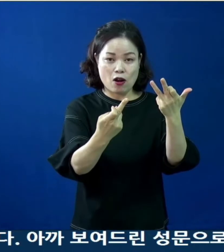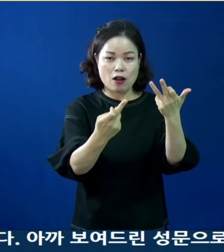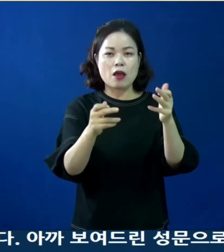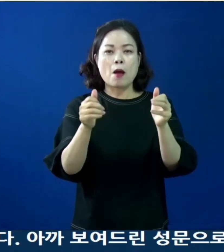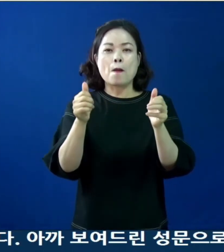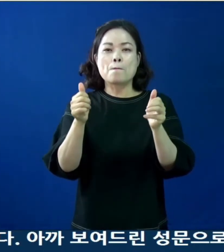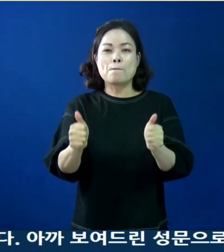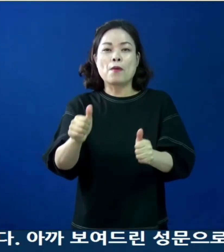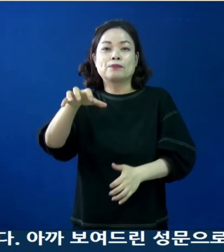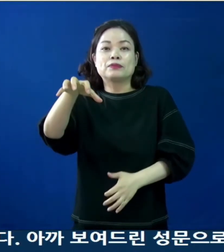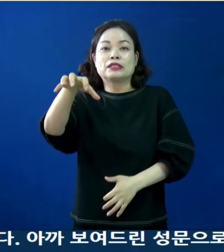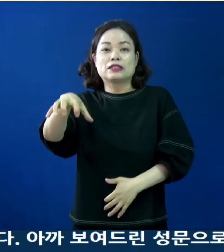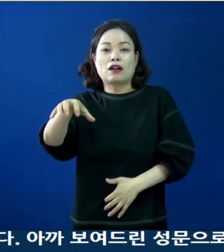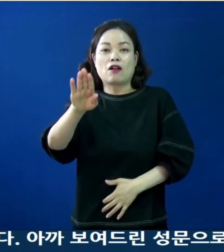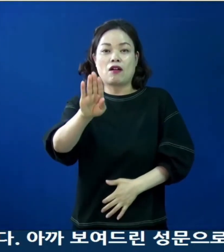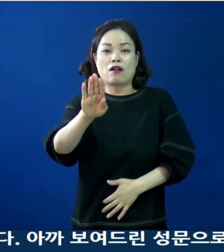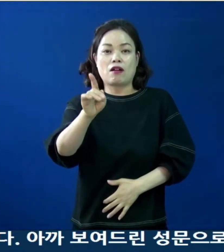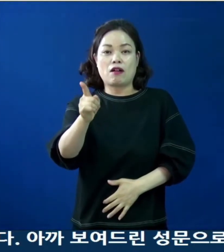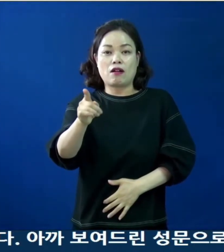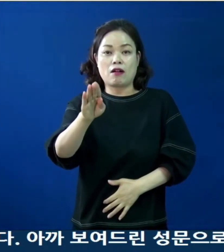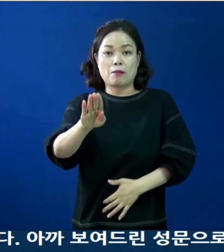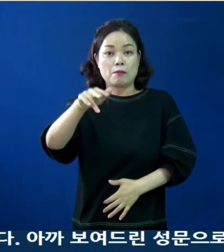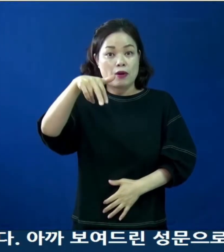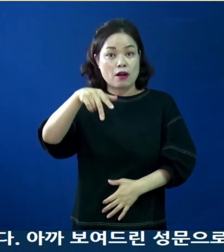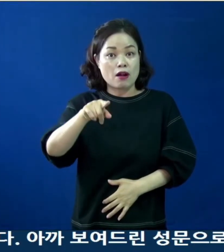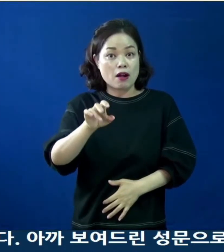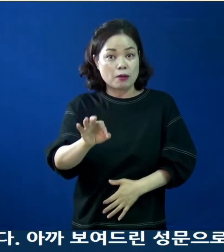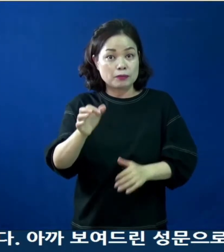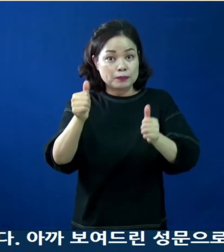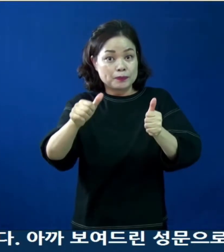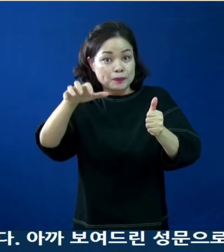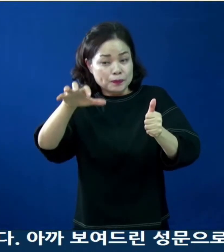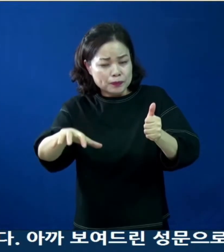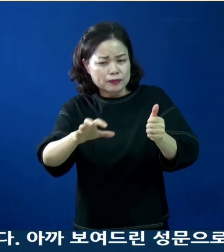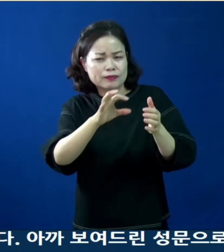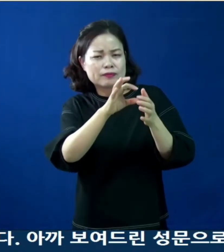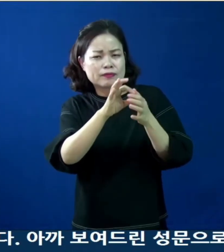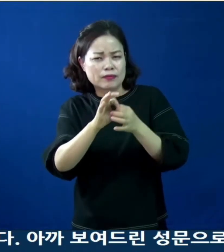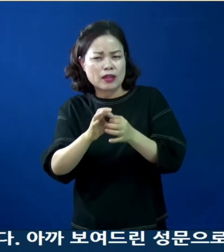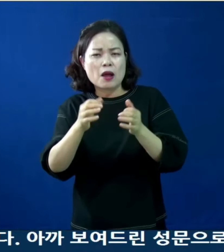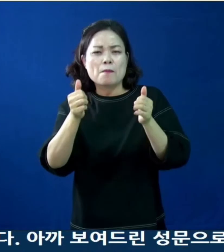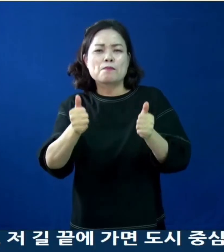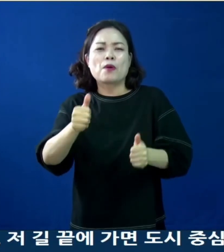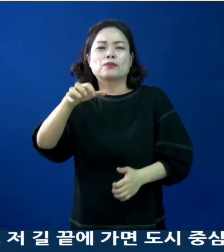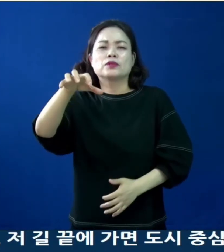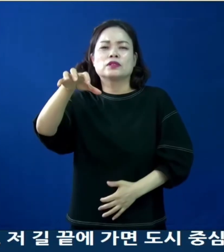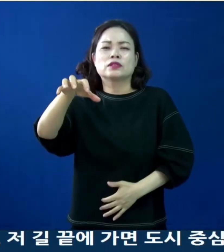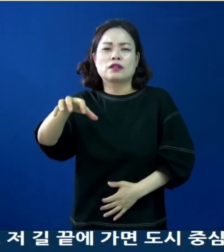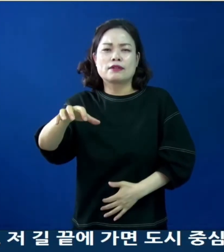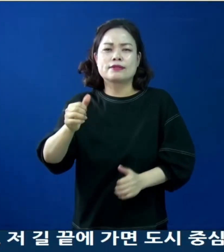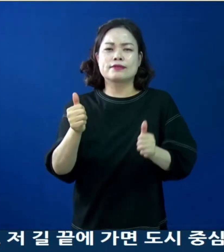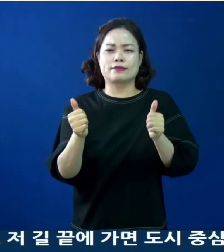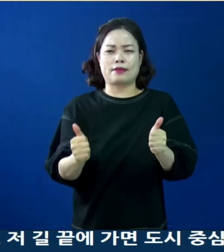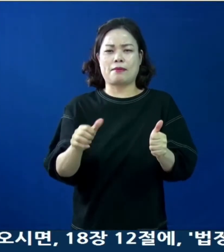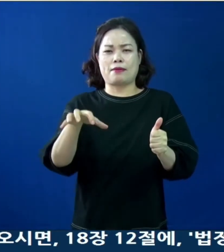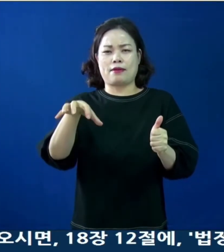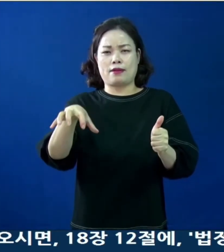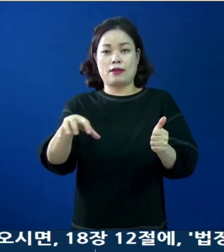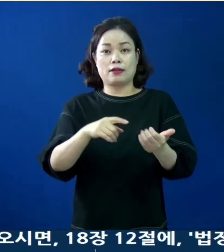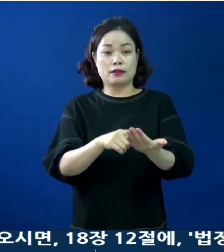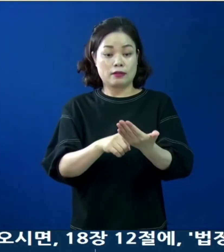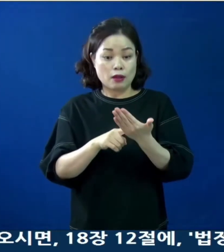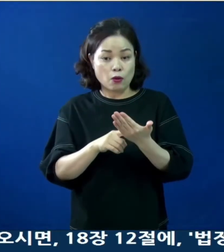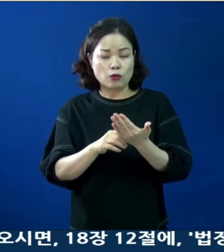나옵니다. 법정이란 말이 나오고 계속해서 몇 번 더 법정이란 말이 나요. 재판 이런 말이